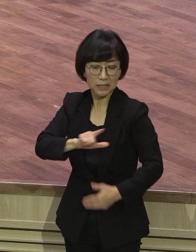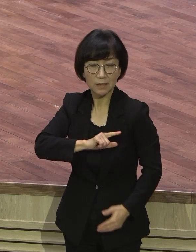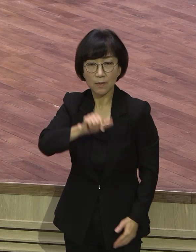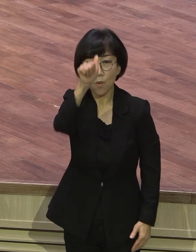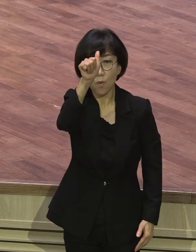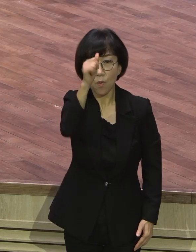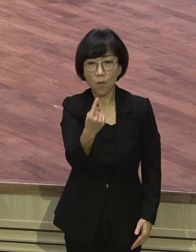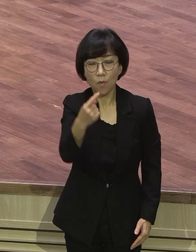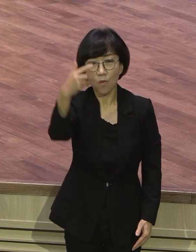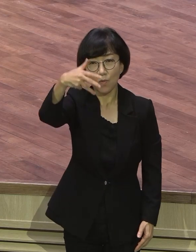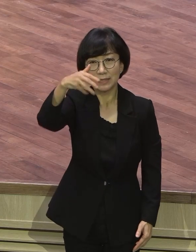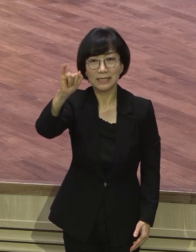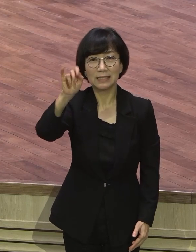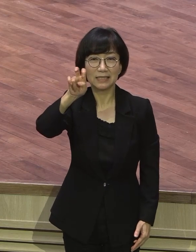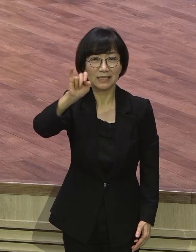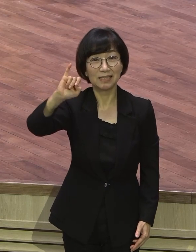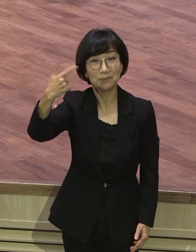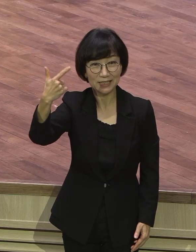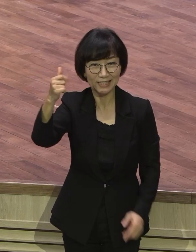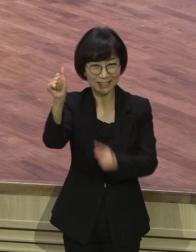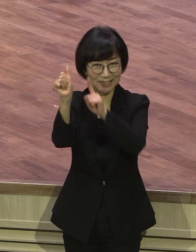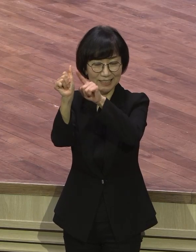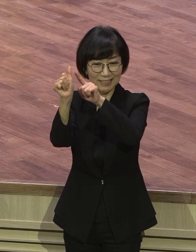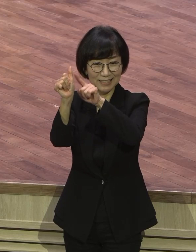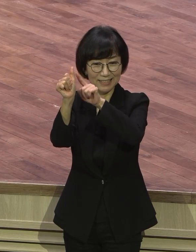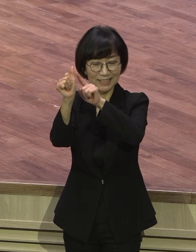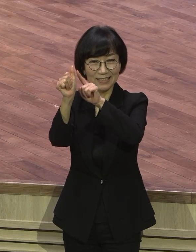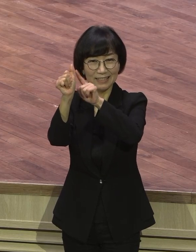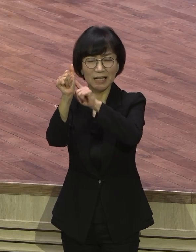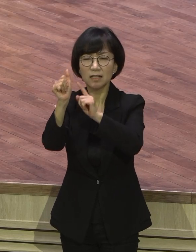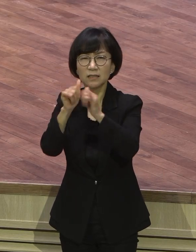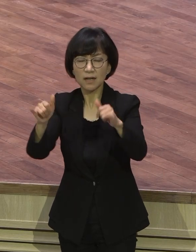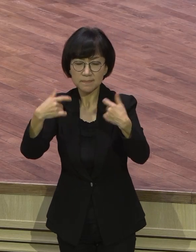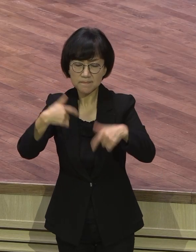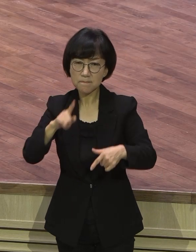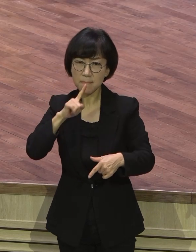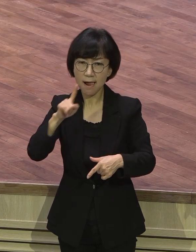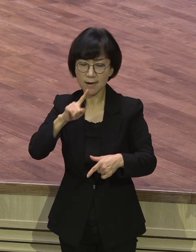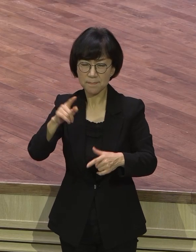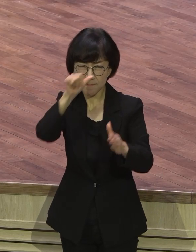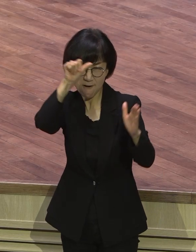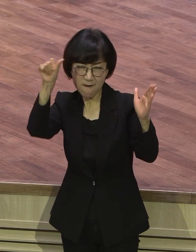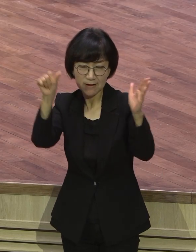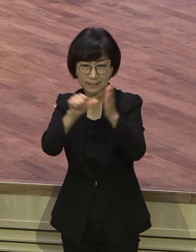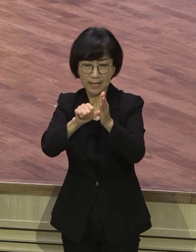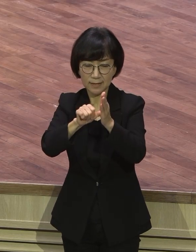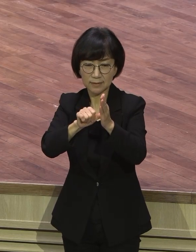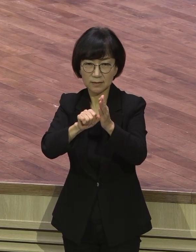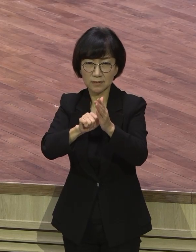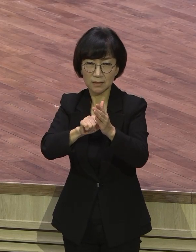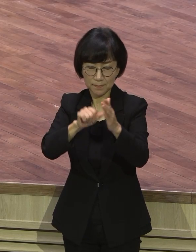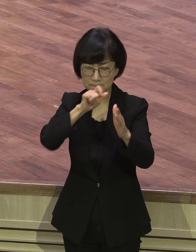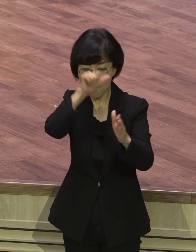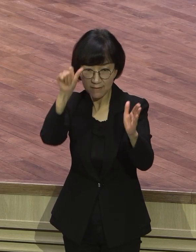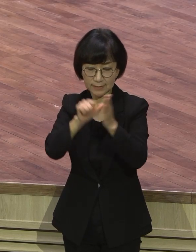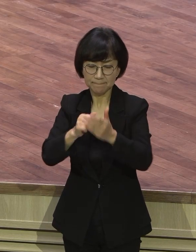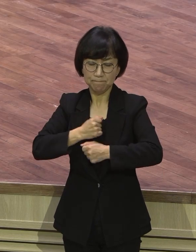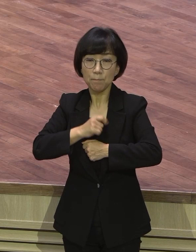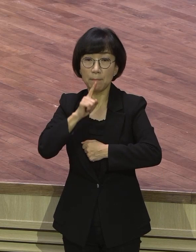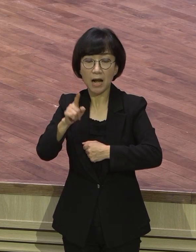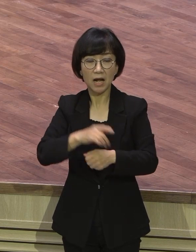이 호치민의 자우명이 자우명으로 삼았던 말이 아주 유명한 말이었어요